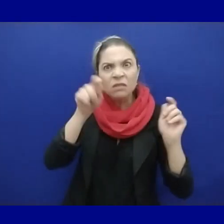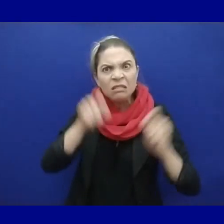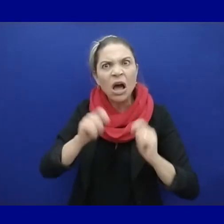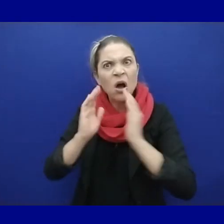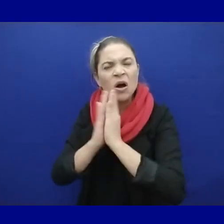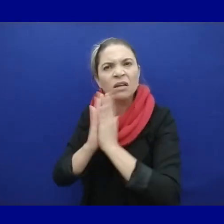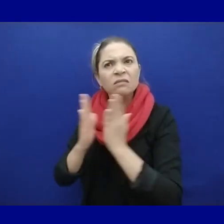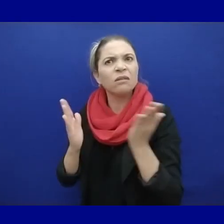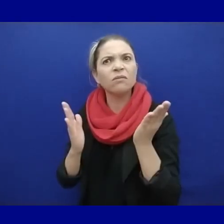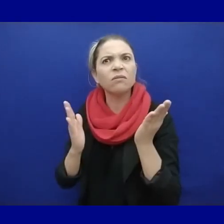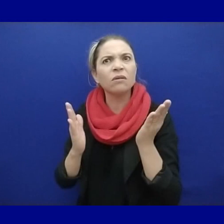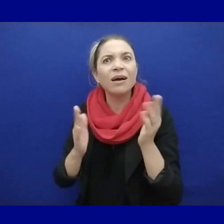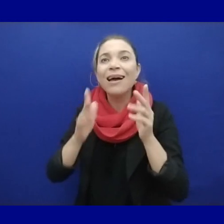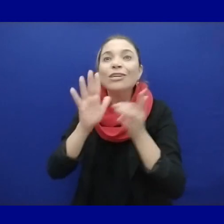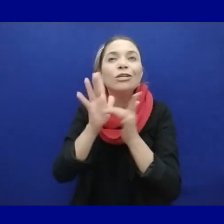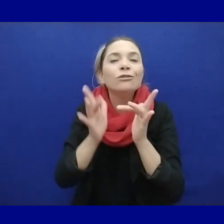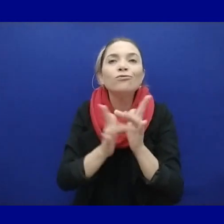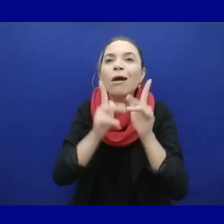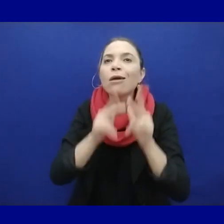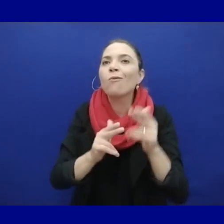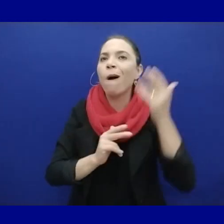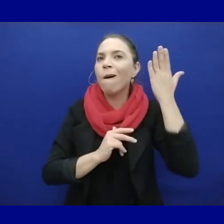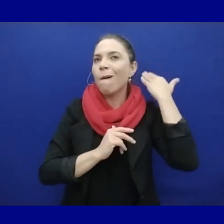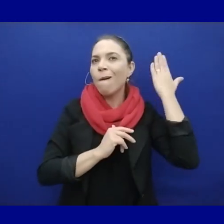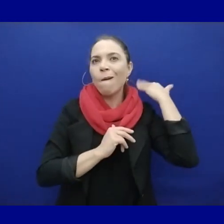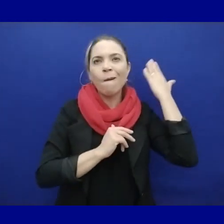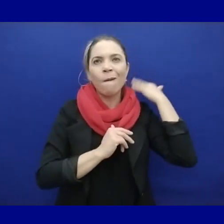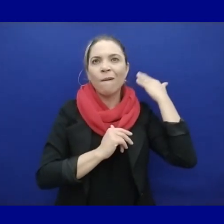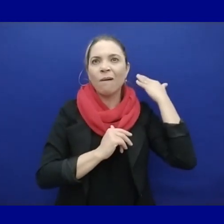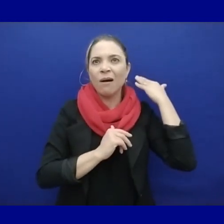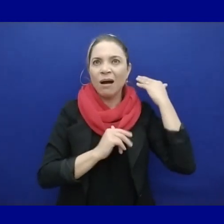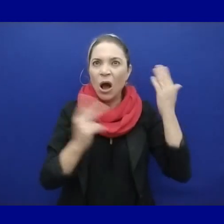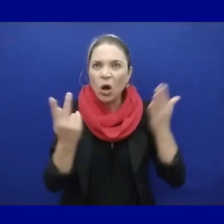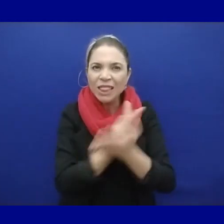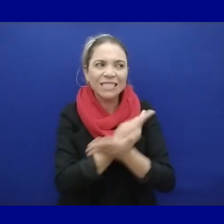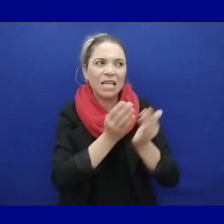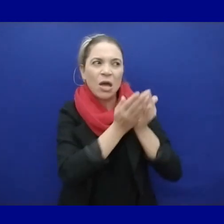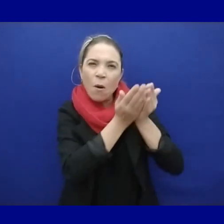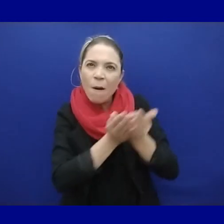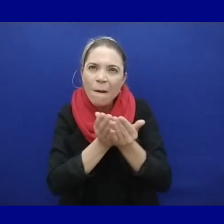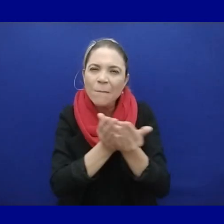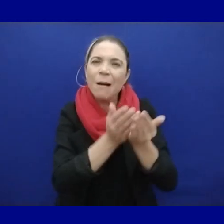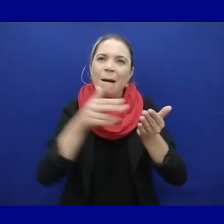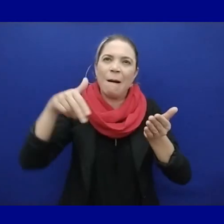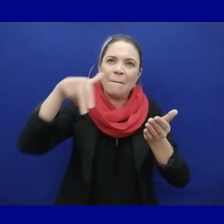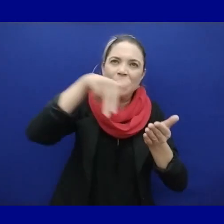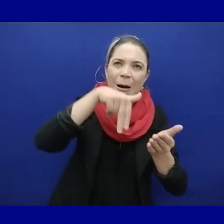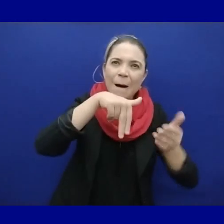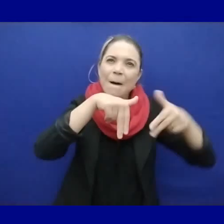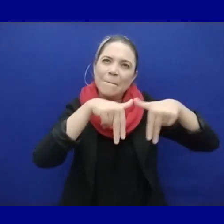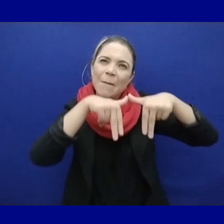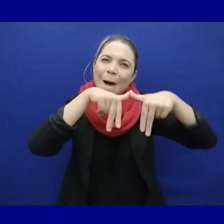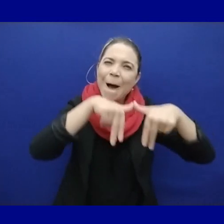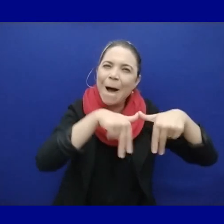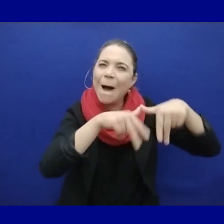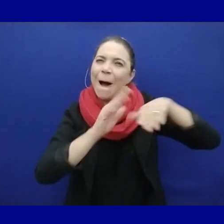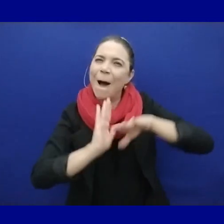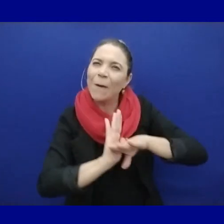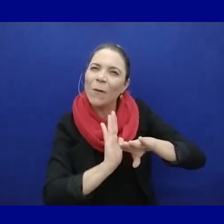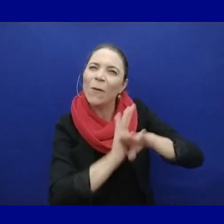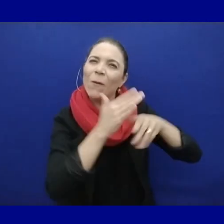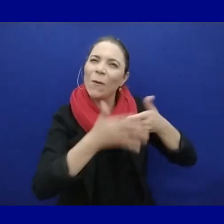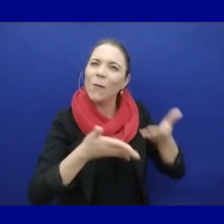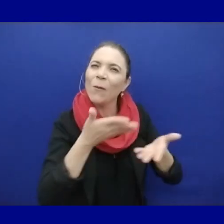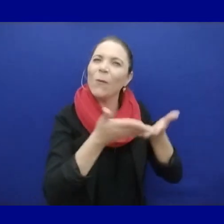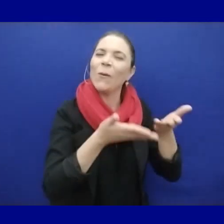você. Ele sabe das suas lutas e dos seus medos, mas ele sabe, antes de tudo, que você precisa